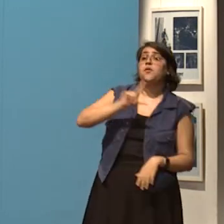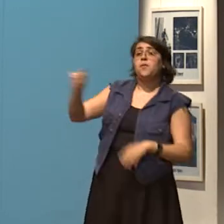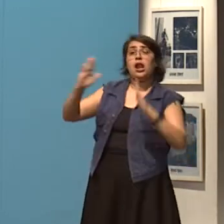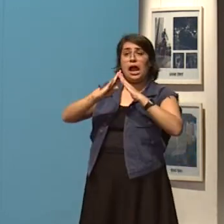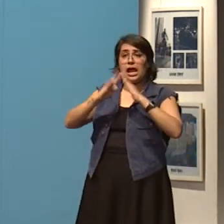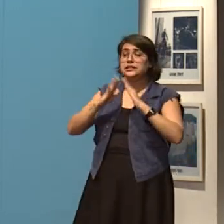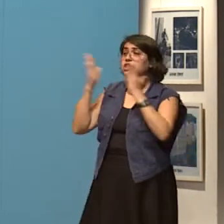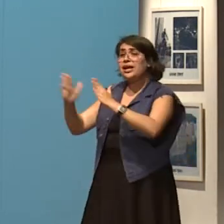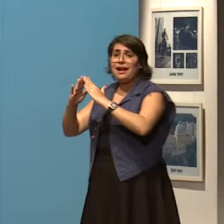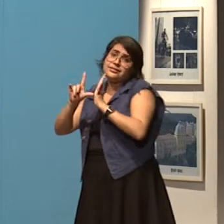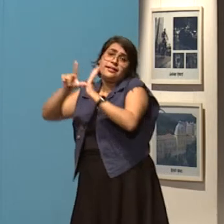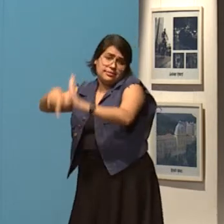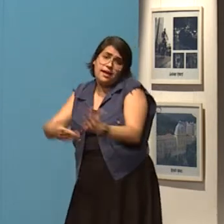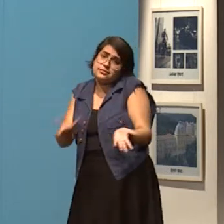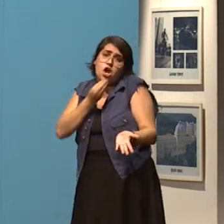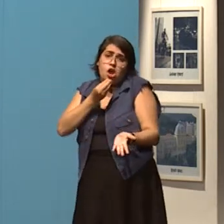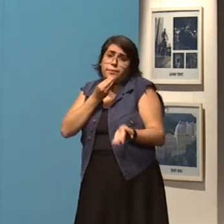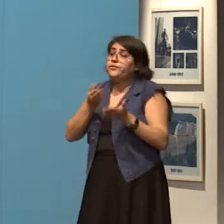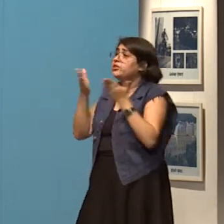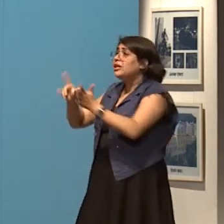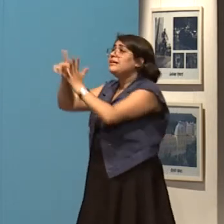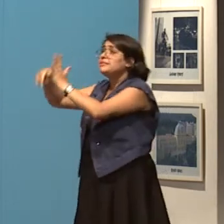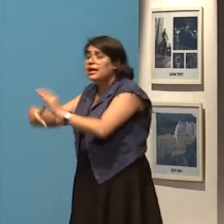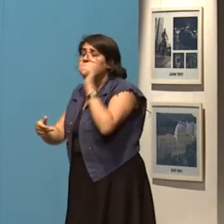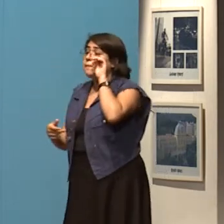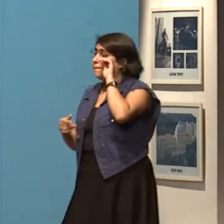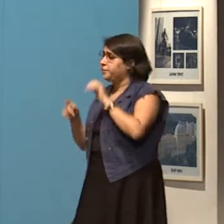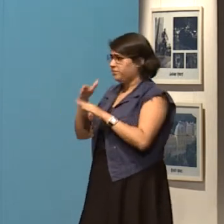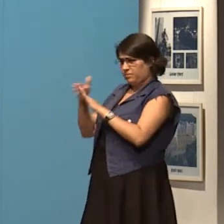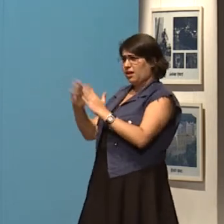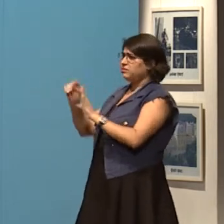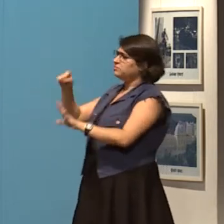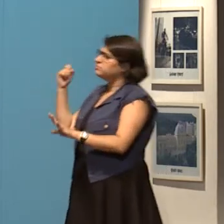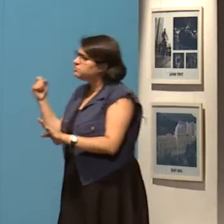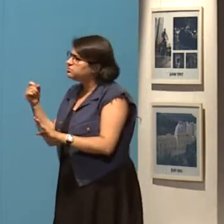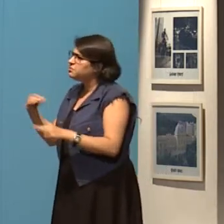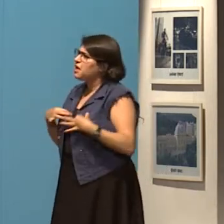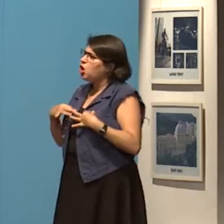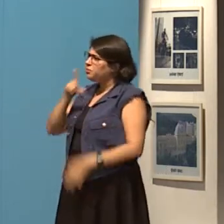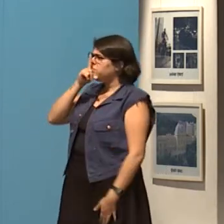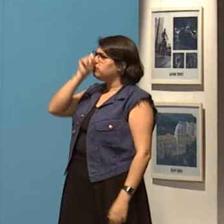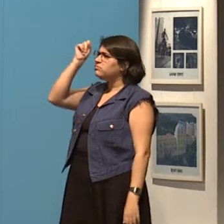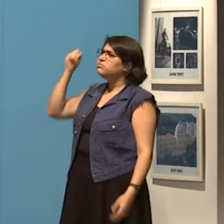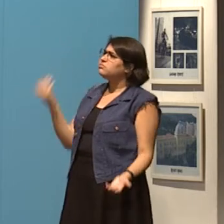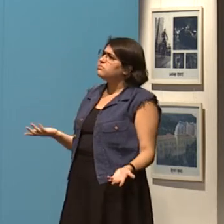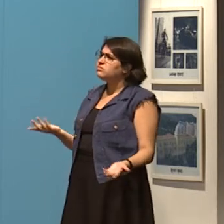Quando termina a reunião, ela vai para casa, atrasada, é óbvio. E quando ela chega em casa e vê que as